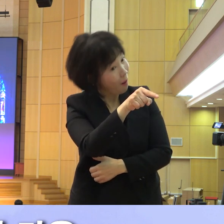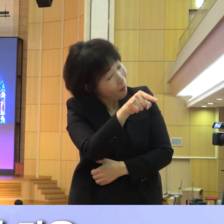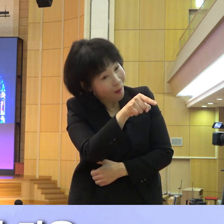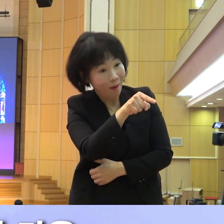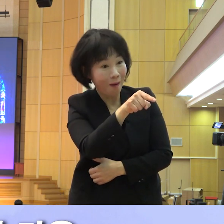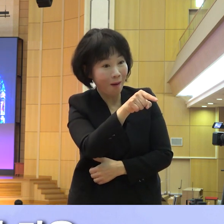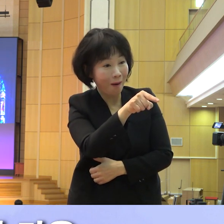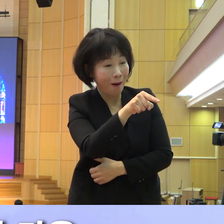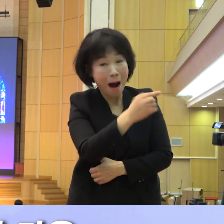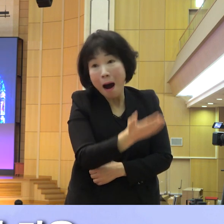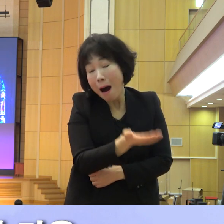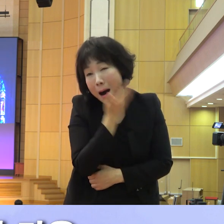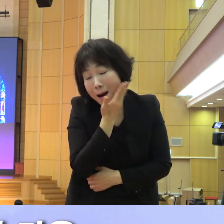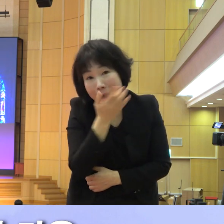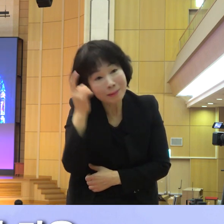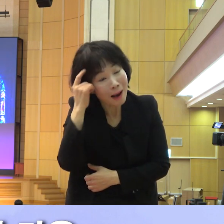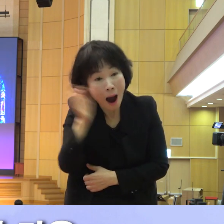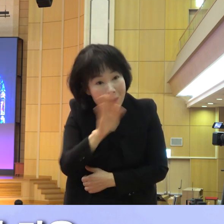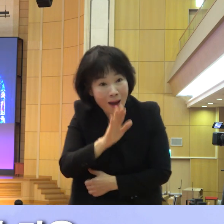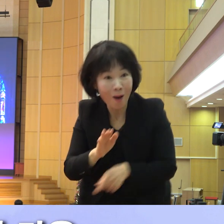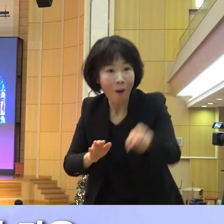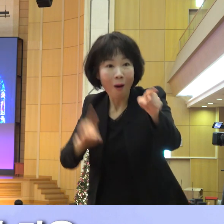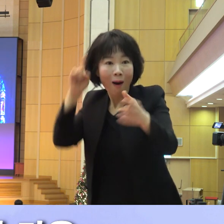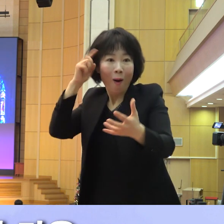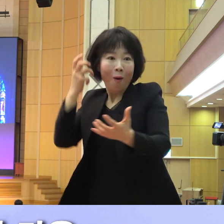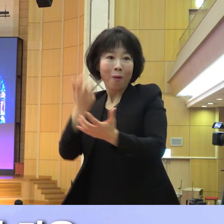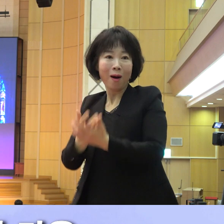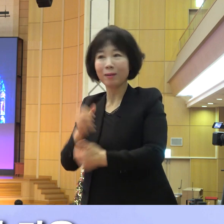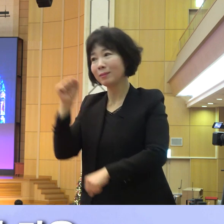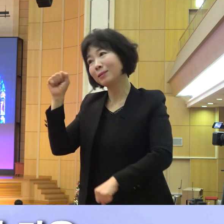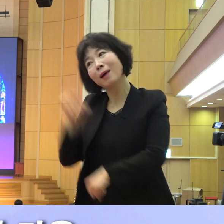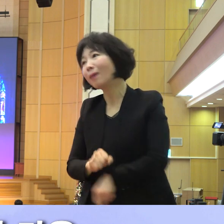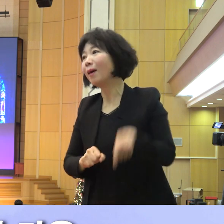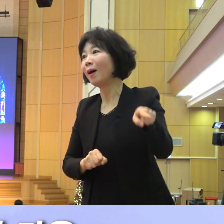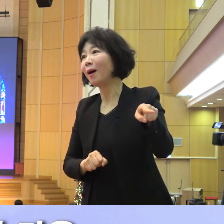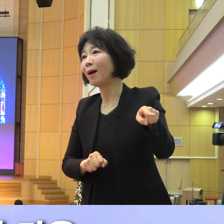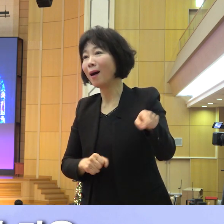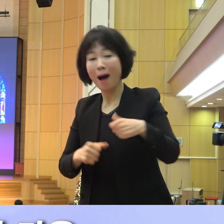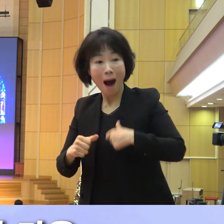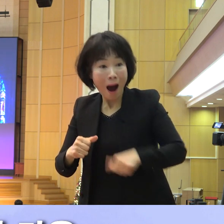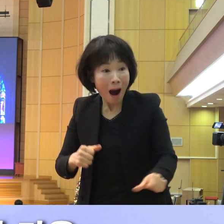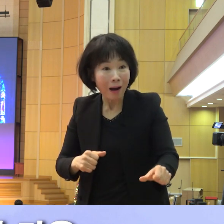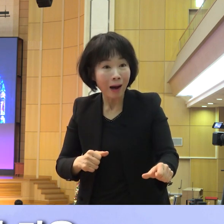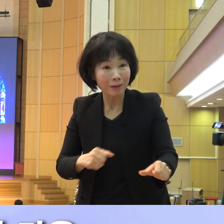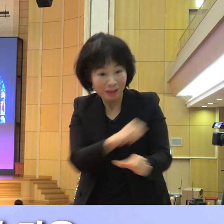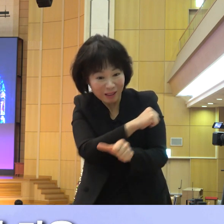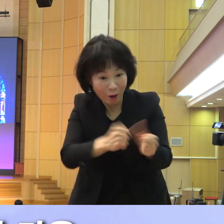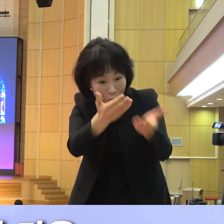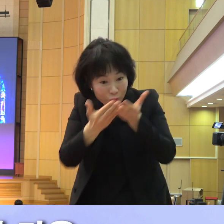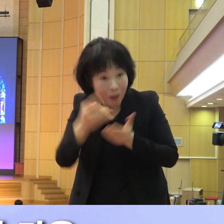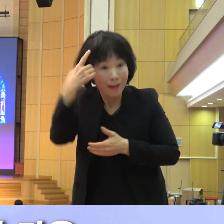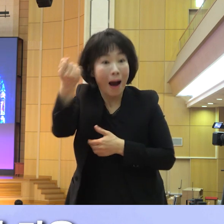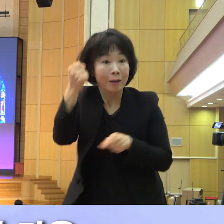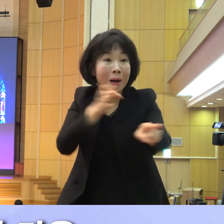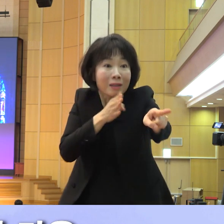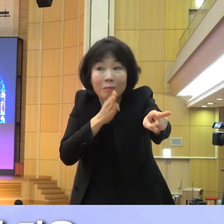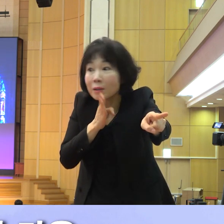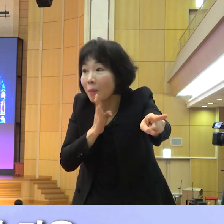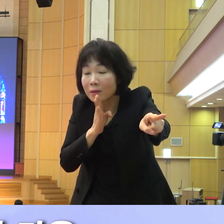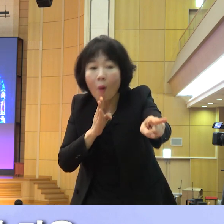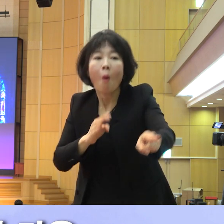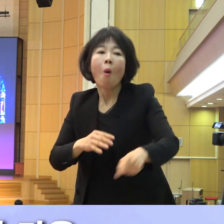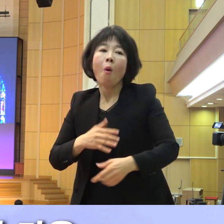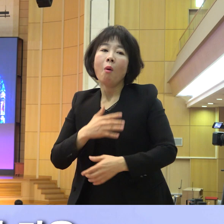아들을 아낌없이 하나님 앞에 드렸은즉, 하나님 앞에 아끼지